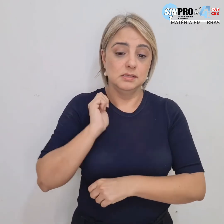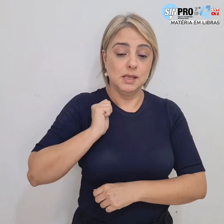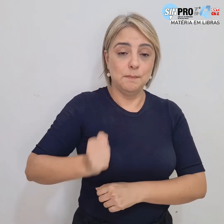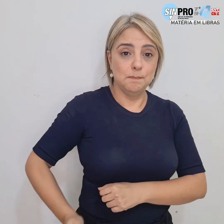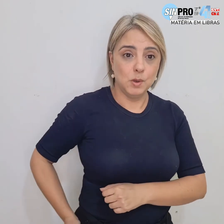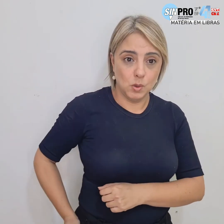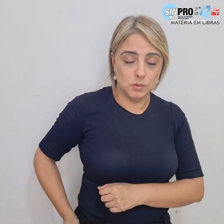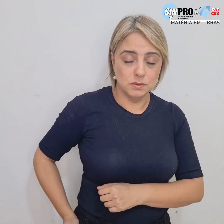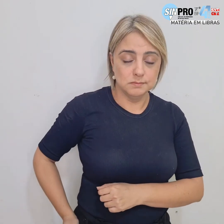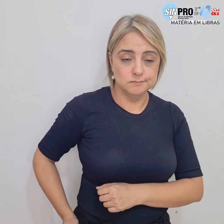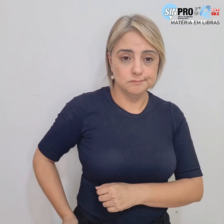estudo,